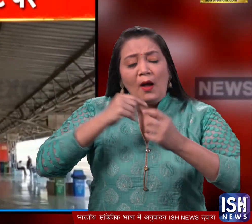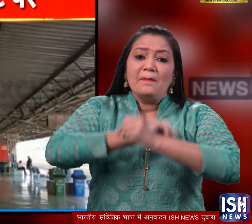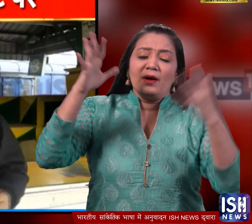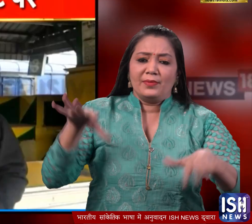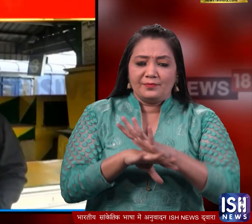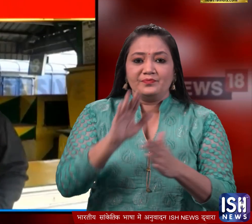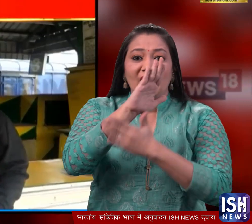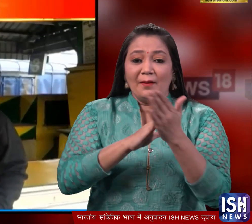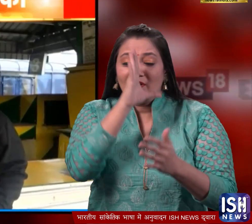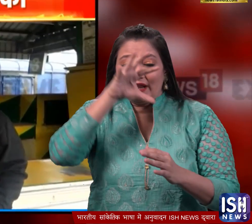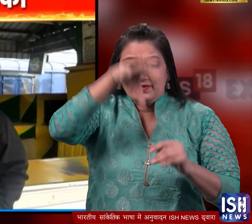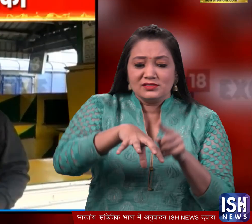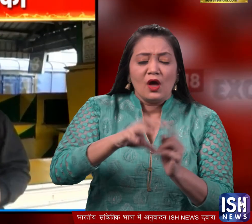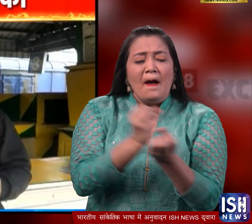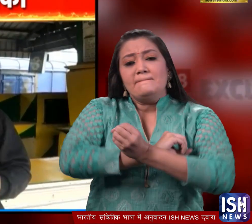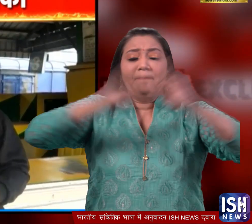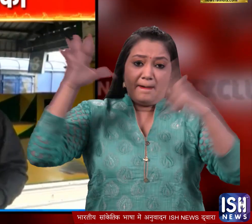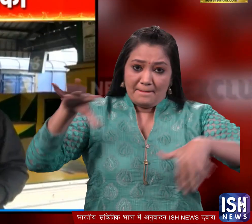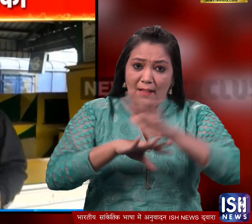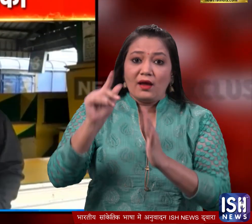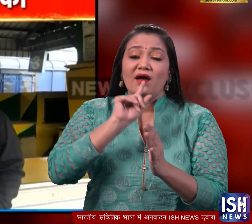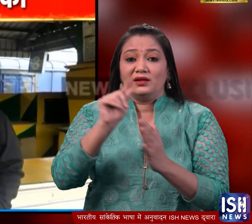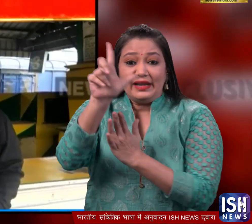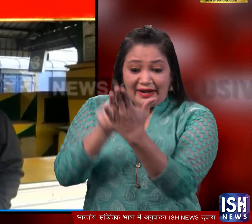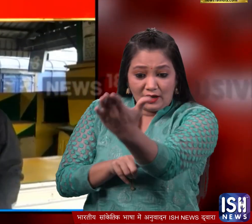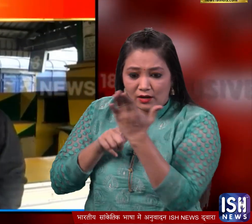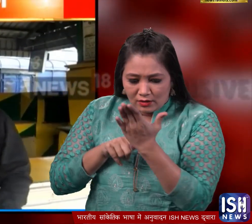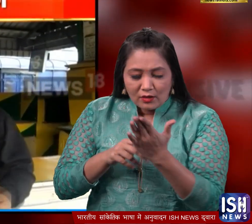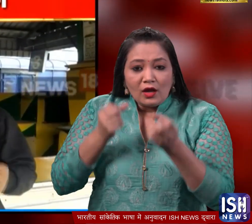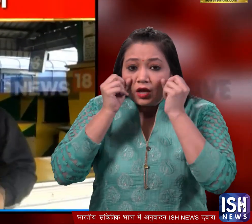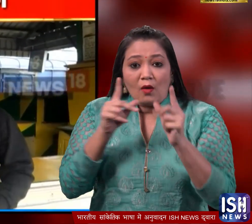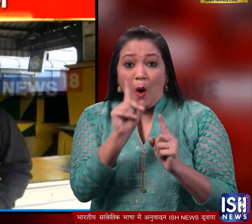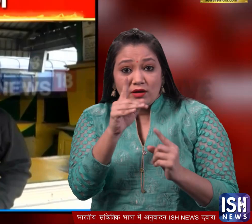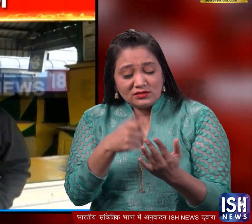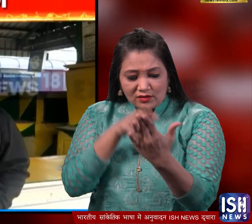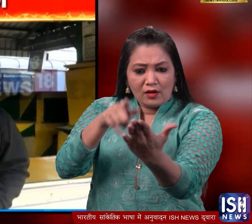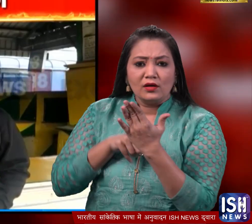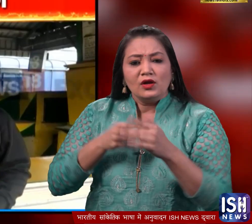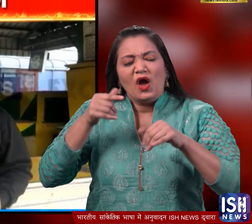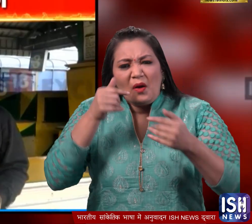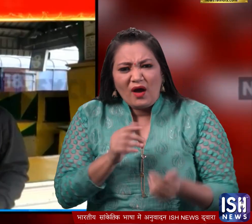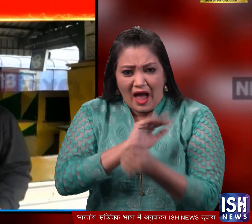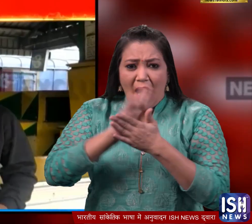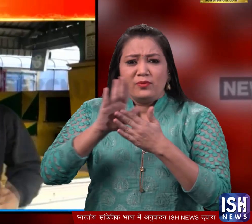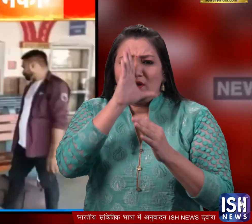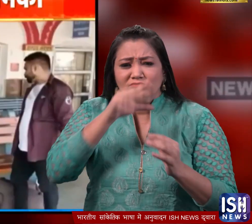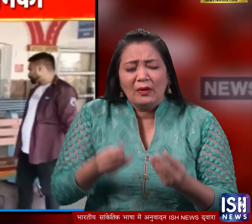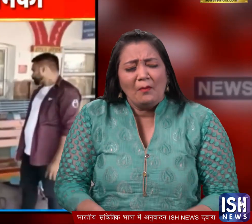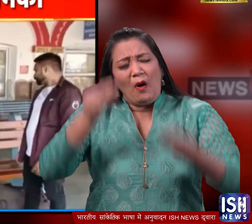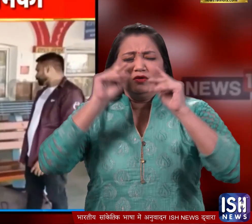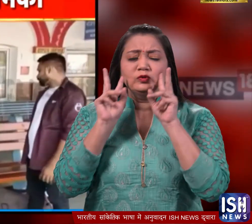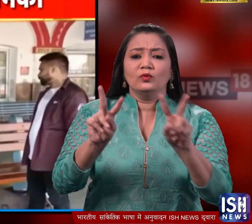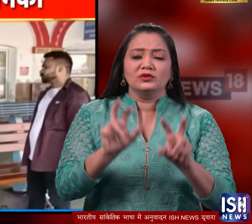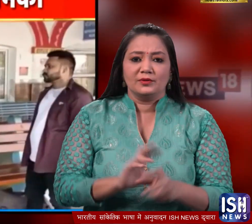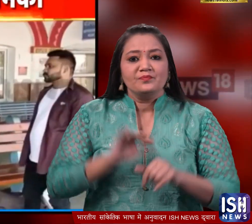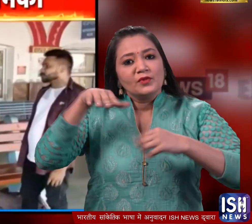बात कही गई। हापुड़ रेलवे स्टेशन को बम से उड़ाने की धमकी मिलने के बाद में हापुड़ रेलवे स्टेशन पर सुरक्षा बढ़ा दी गई है और इसके